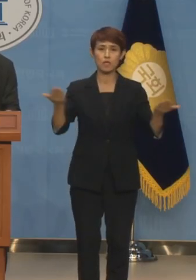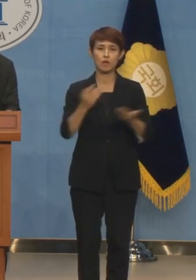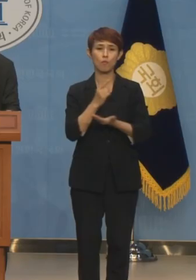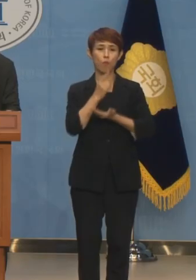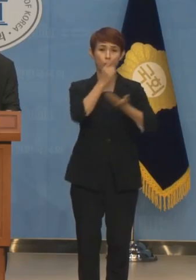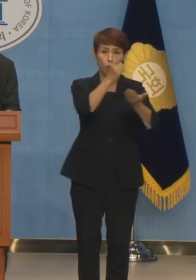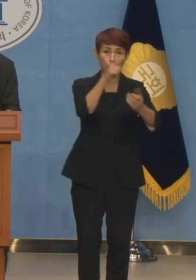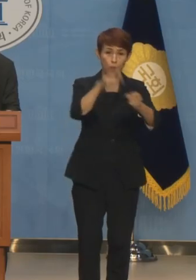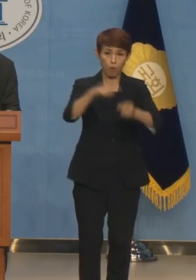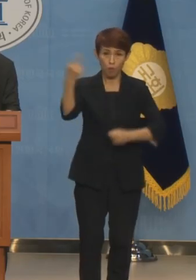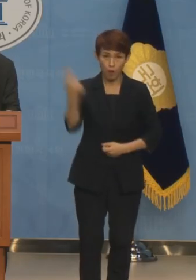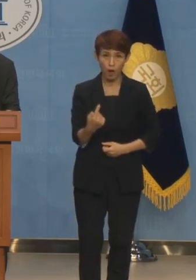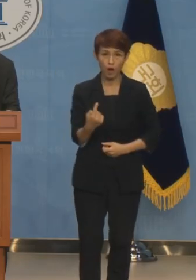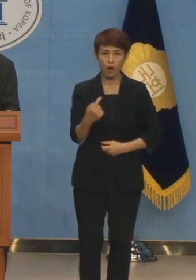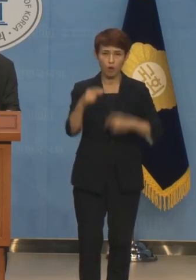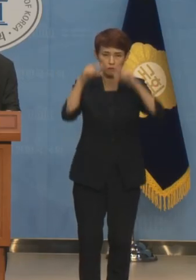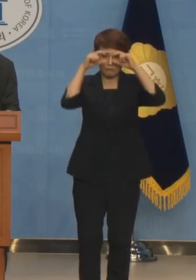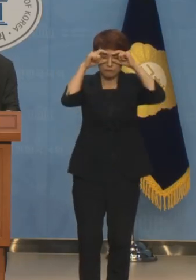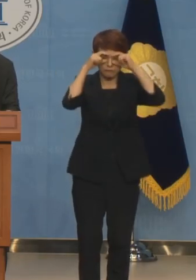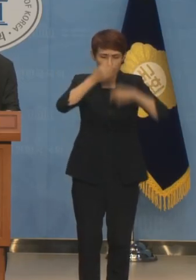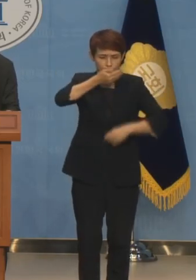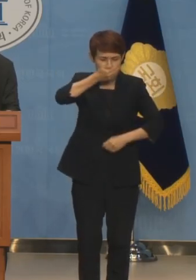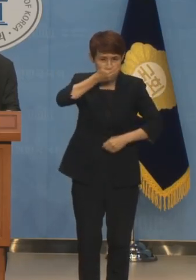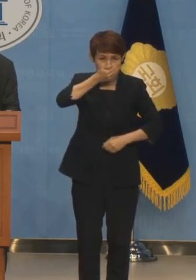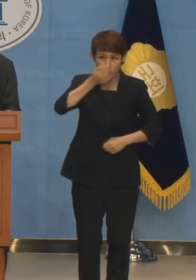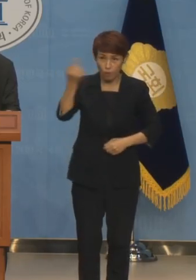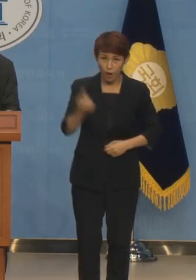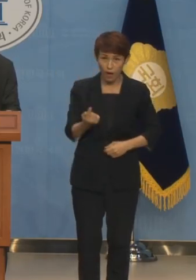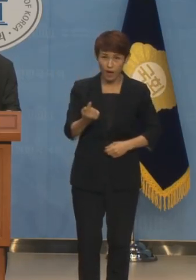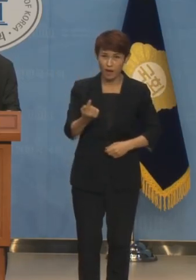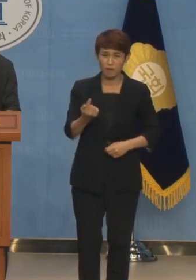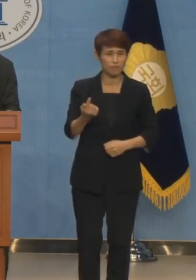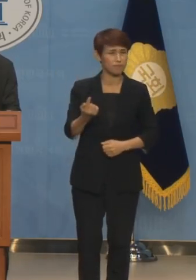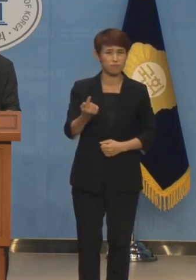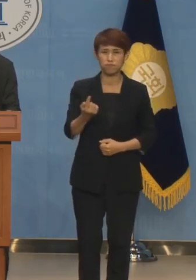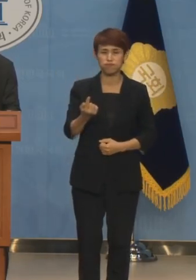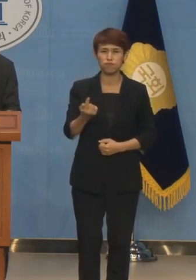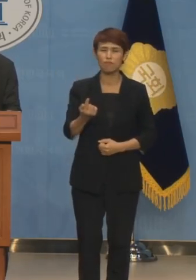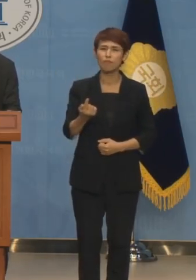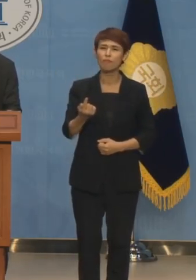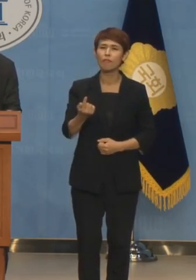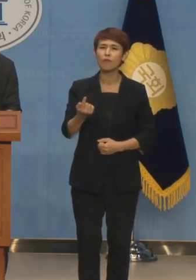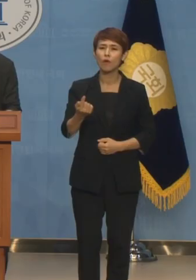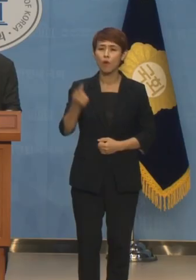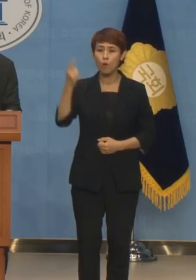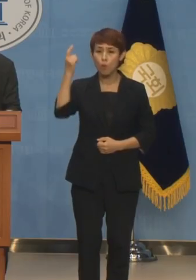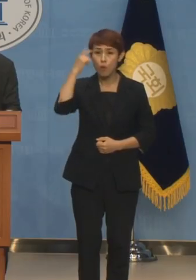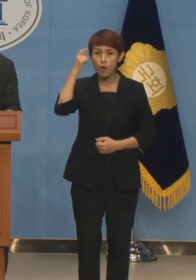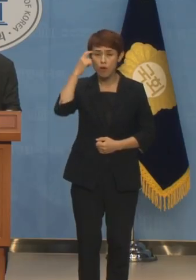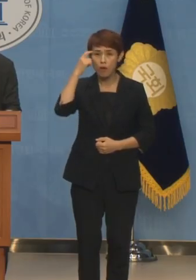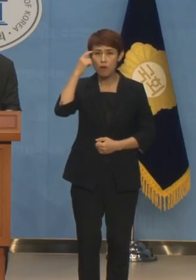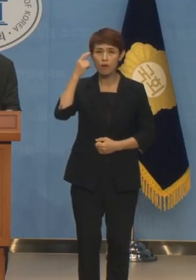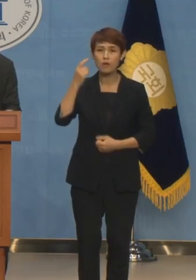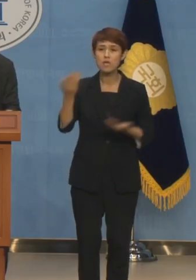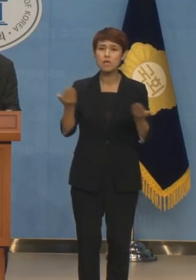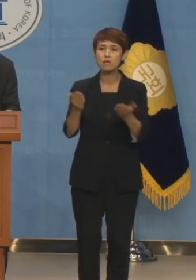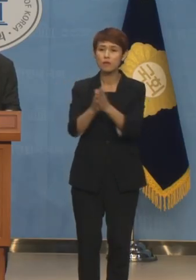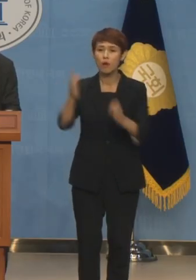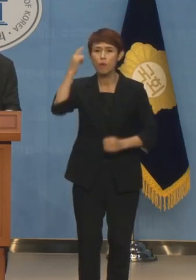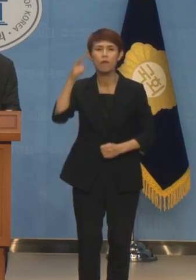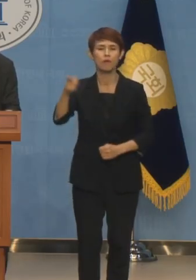보고에 얼굴조차 드러내지 못하겠다면 대체 그 자리에는 왜 앉아 있는